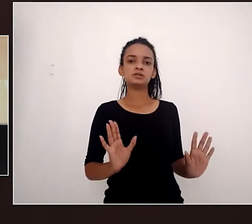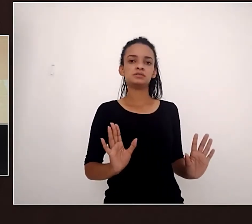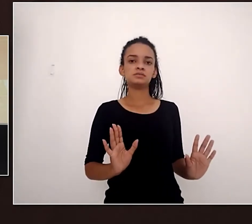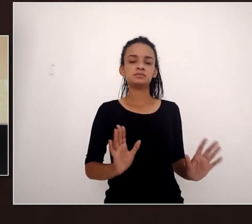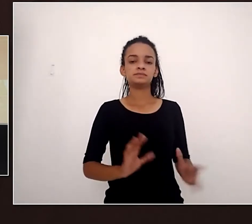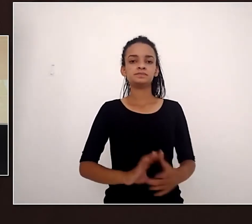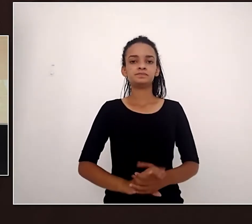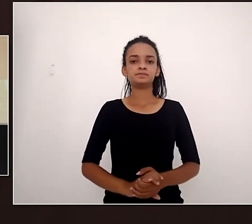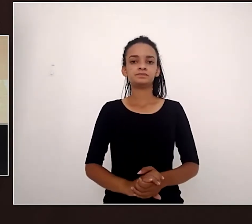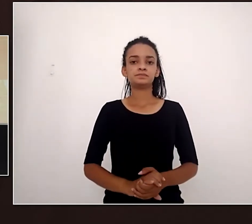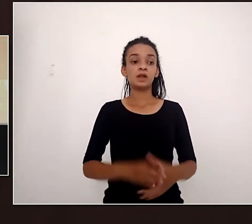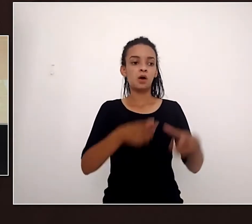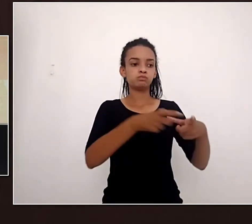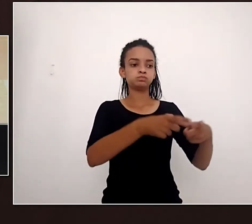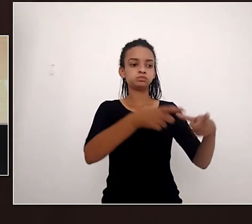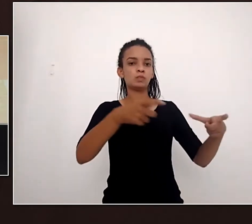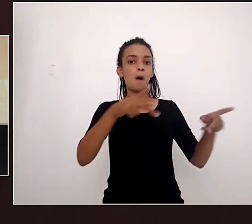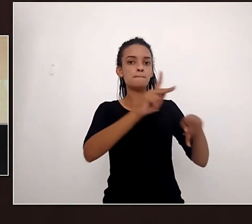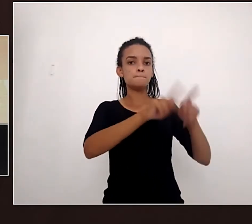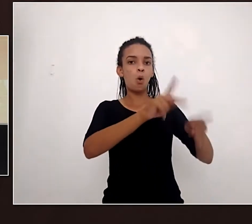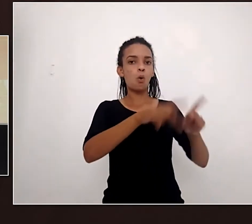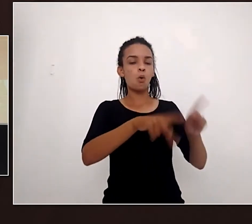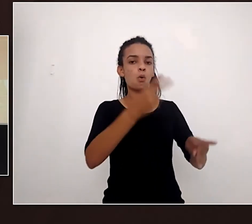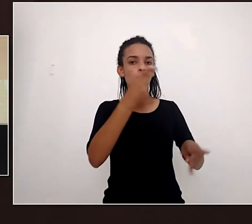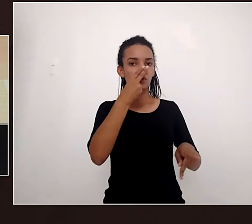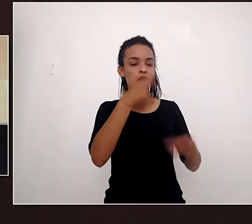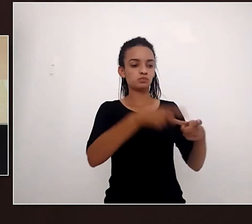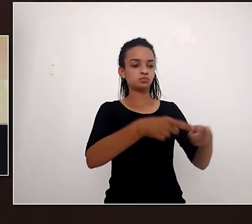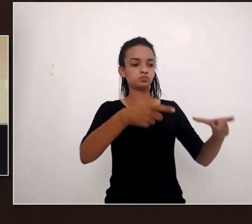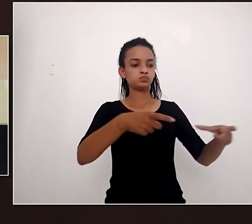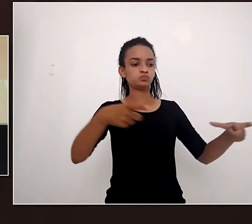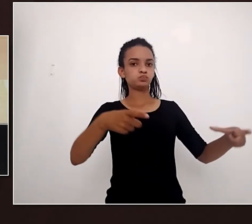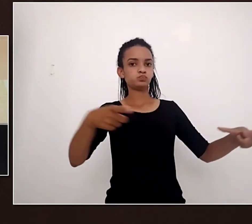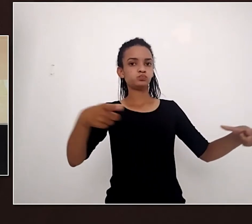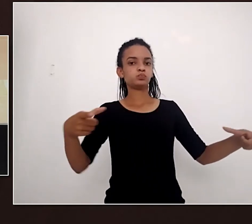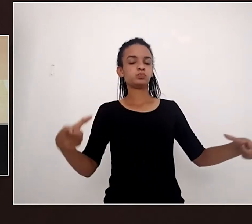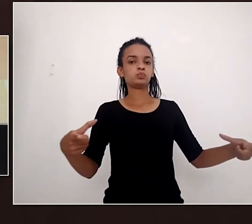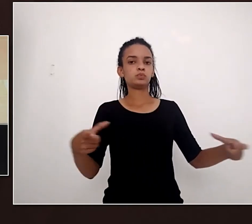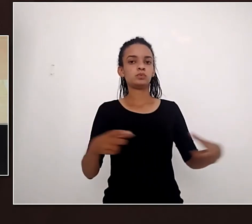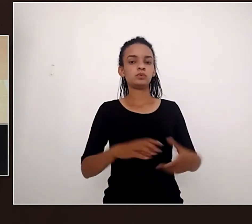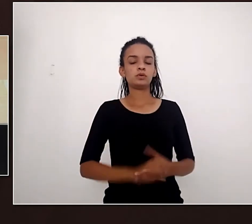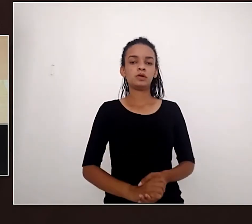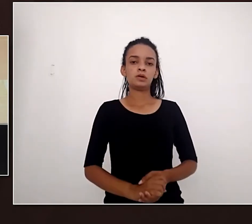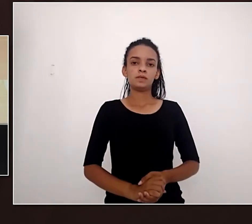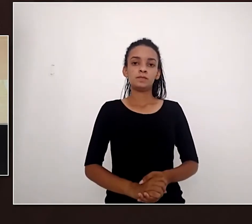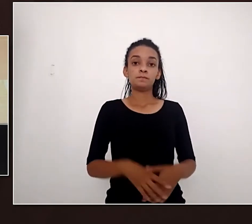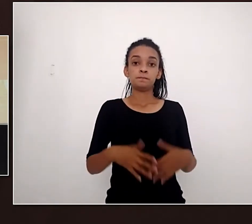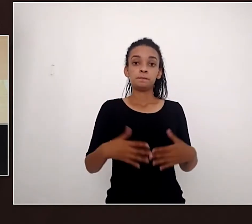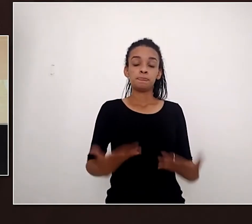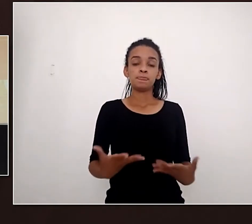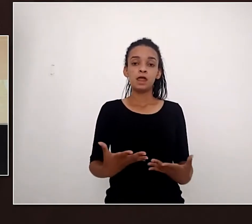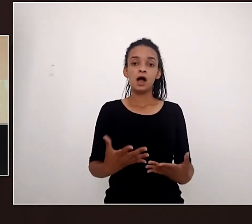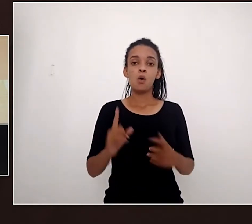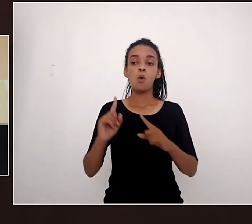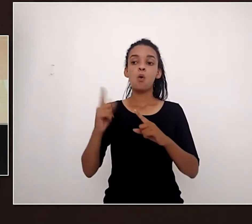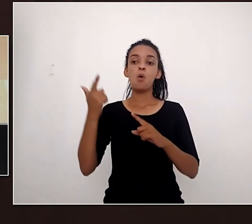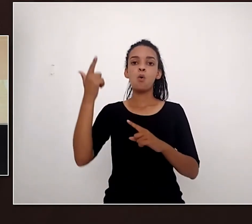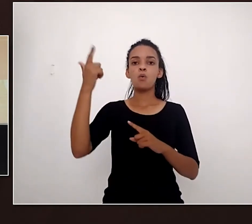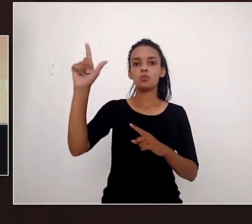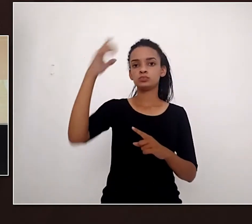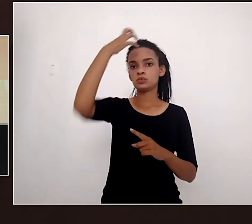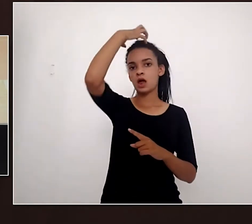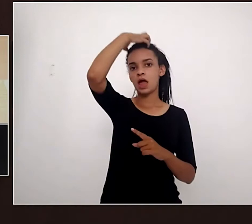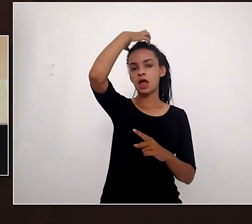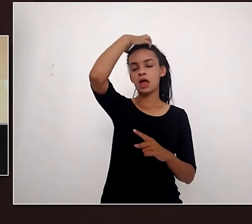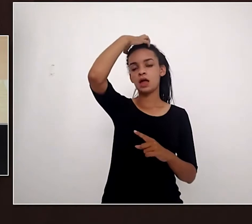muito. Tá? Aí vem então o cruel reinado de Domiciano. Domiciano já eu vou falar daqui a